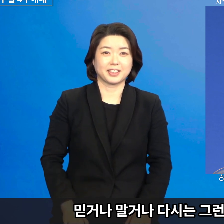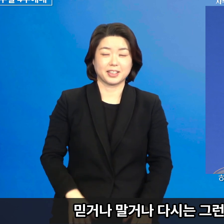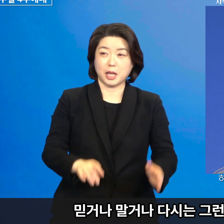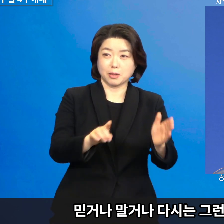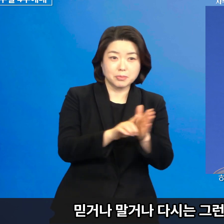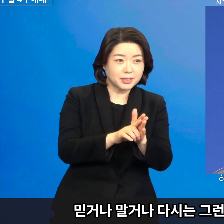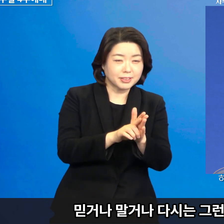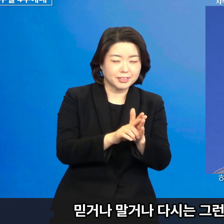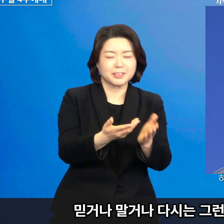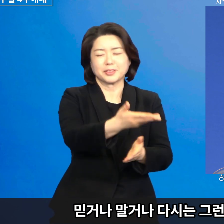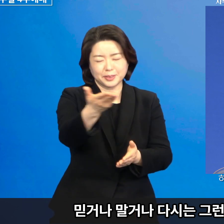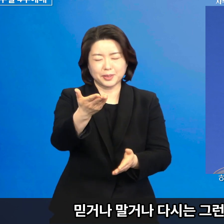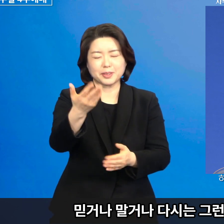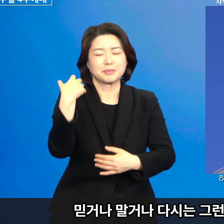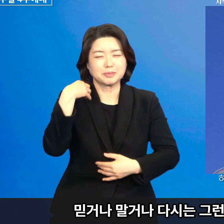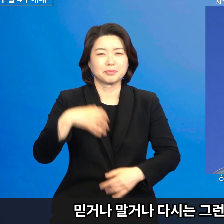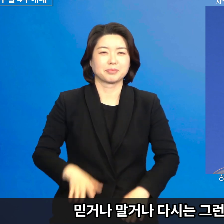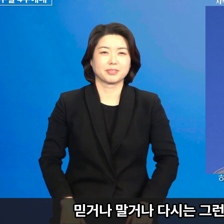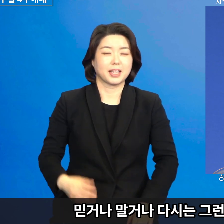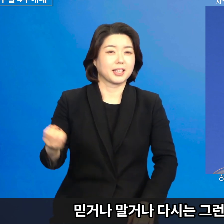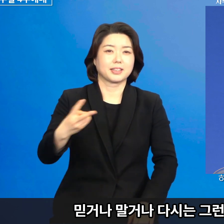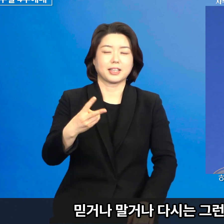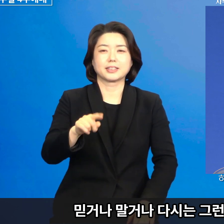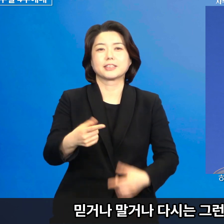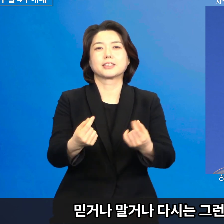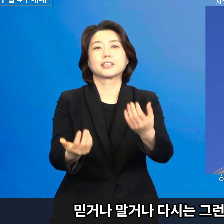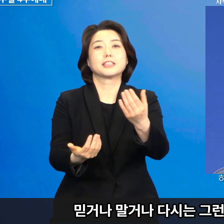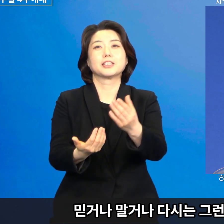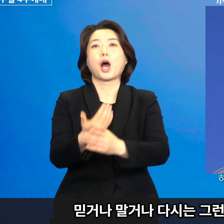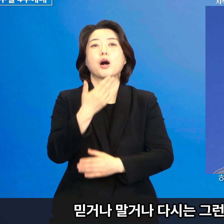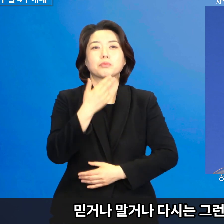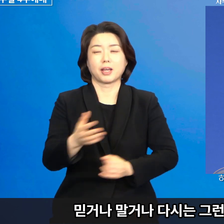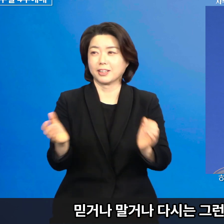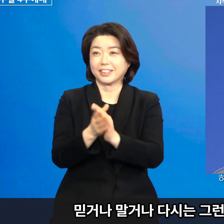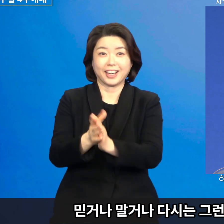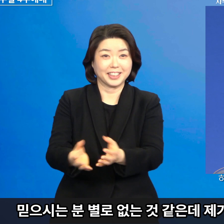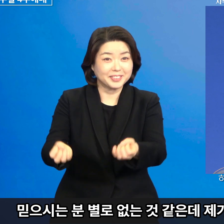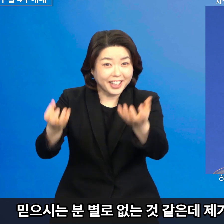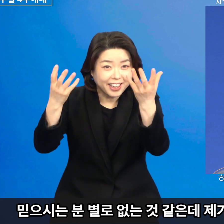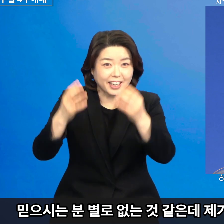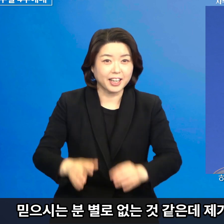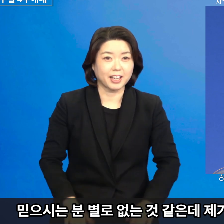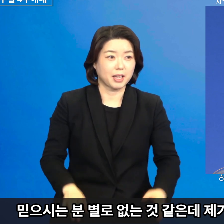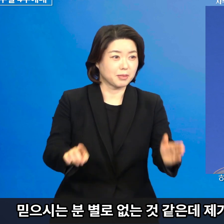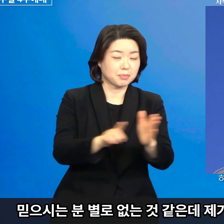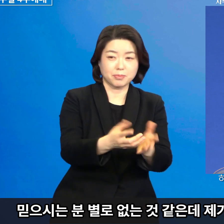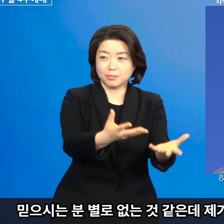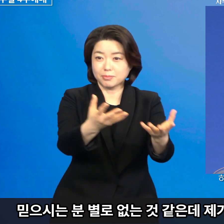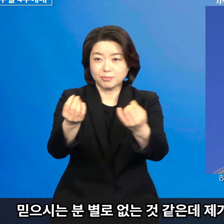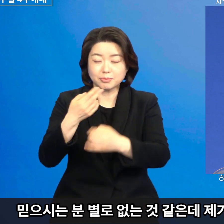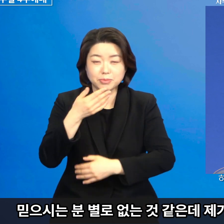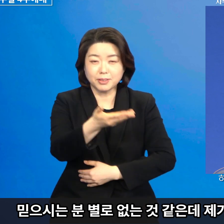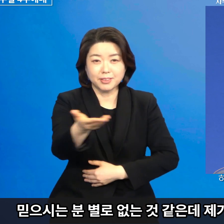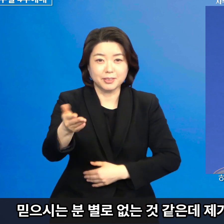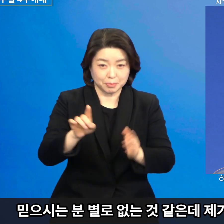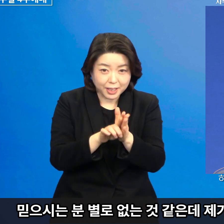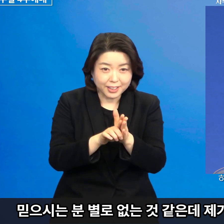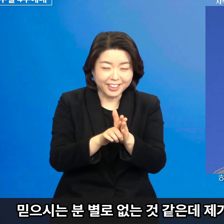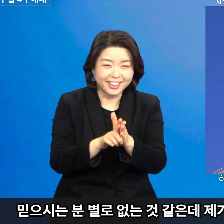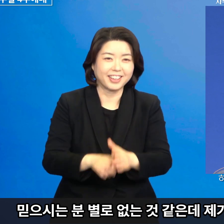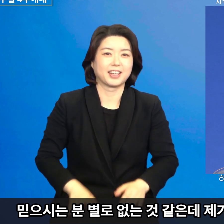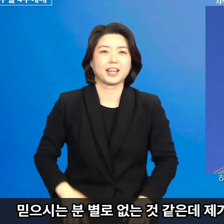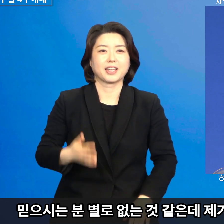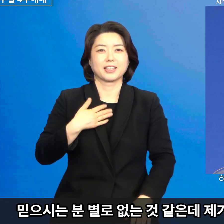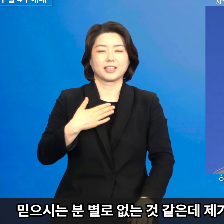믿거나 말거나 다시는 그런 일이 없었더라. 할렐루야. 믿으시는 분 별로 없는 것 같은데, 제가 그래가지고